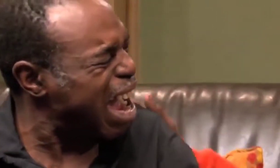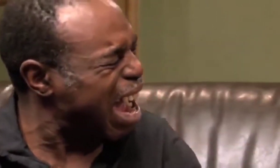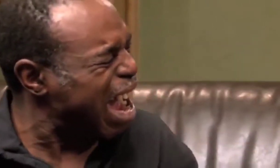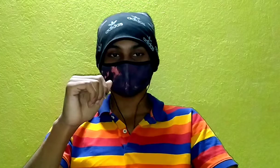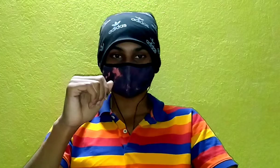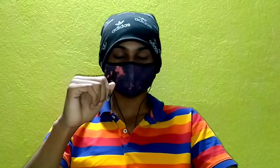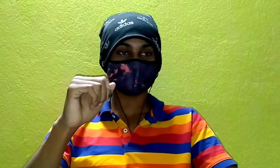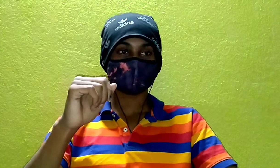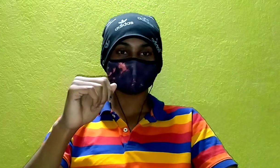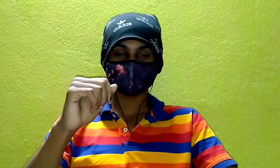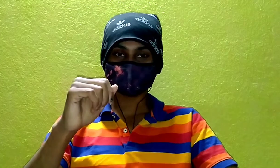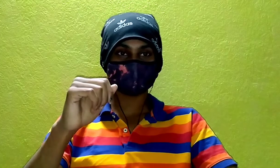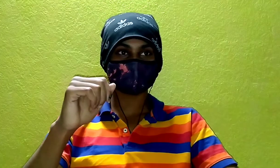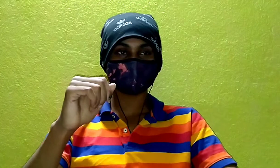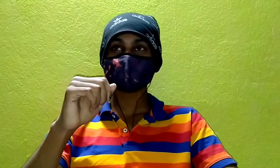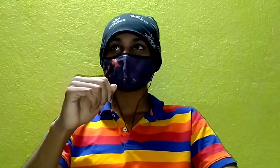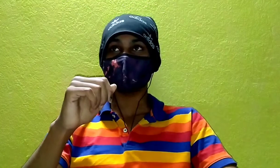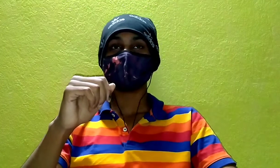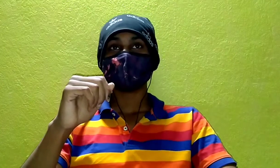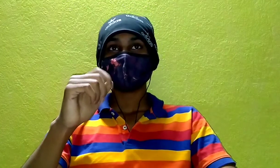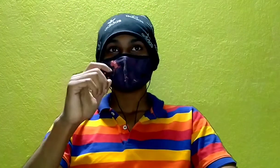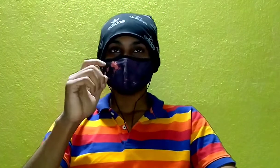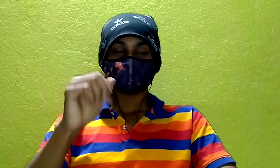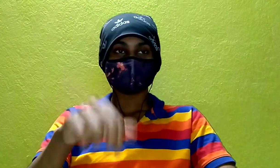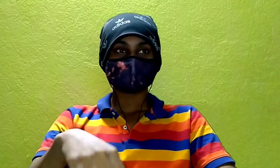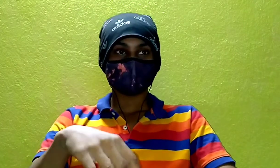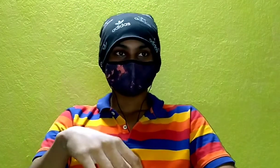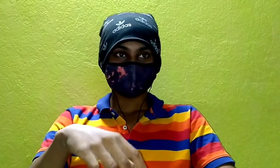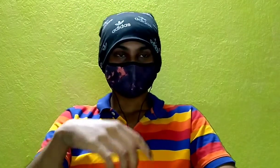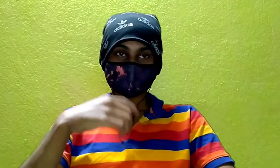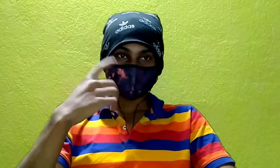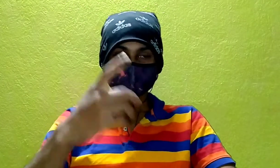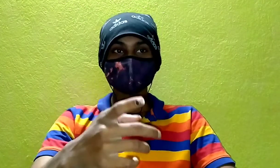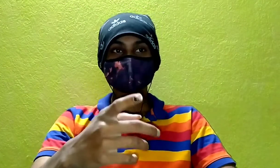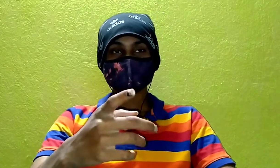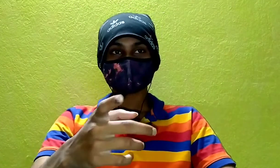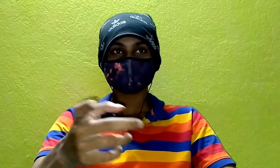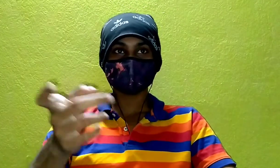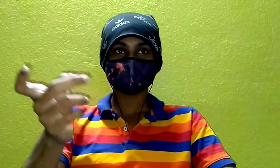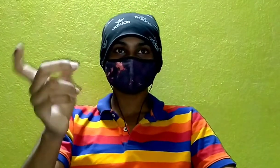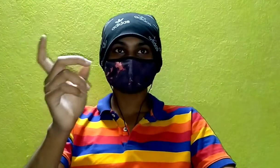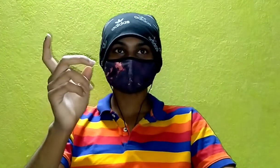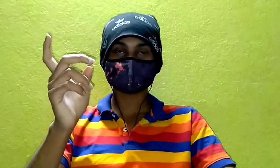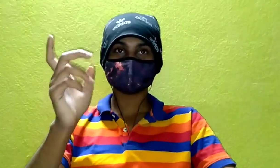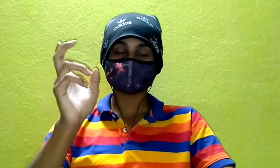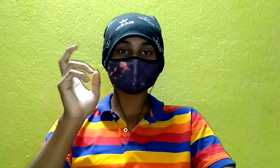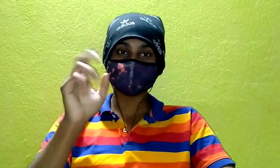झाल सौरभ पेंट ऑफिस का है मैं यह बोल रहा था कि हम लोगों से पता नहीं